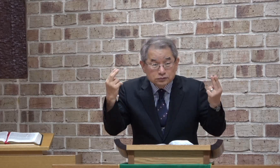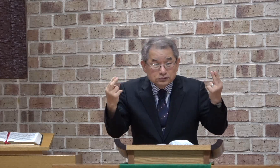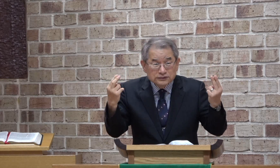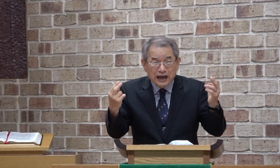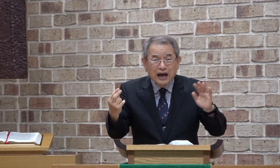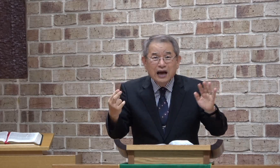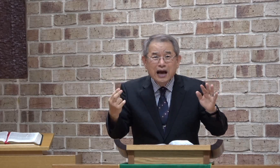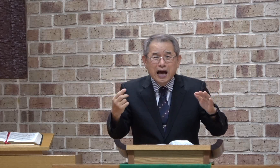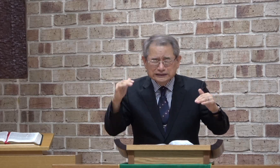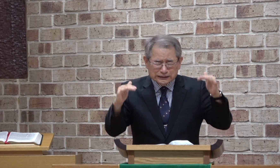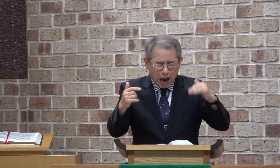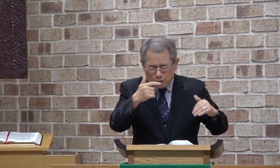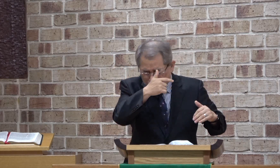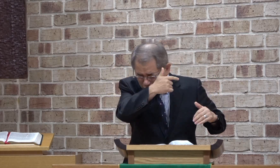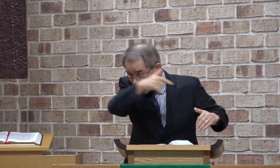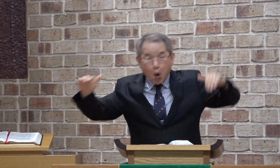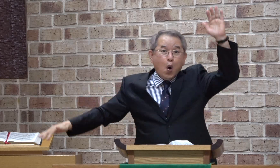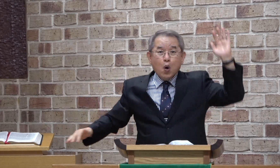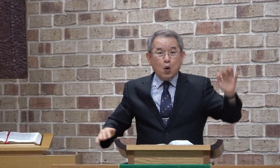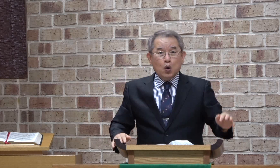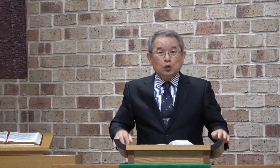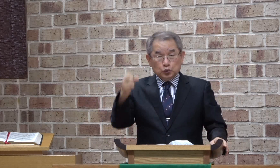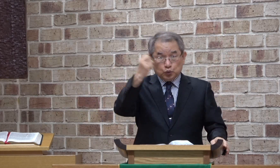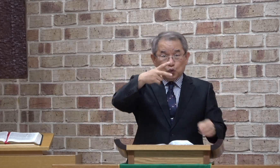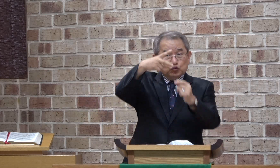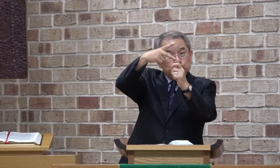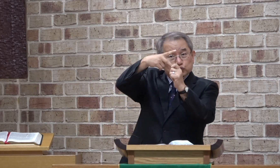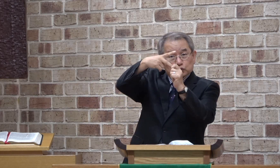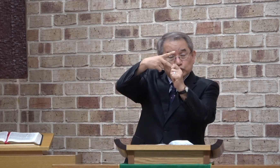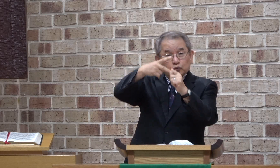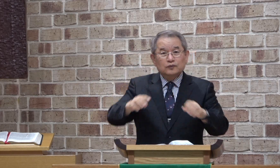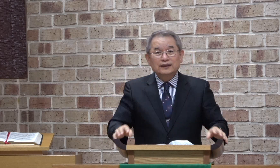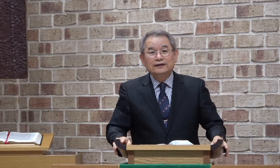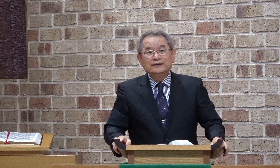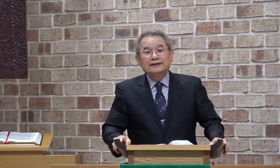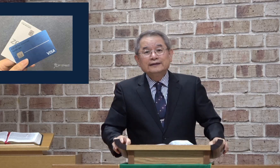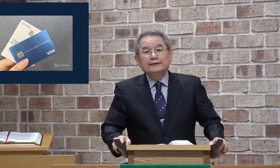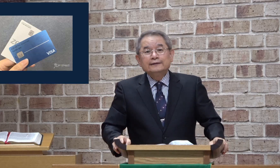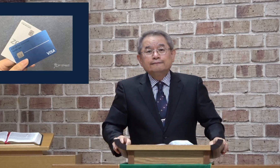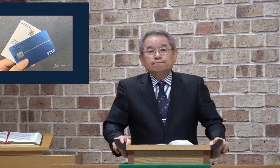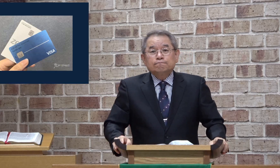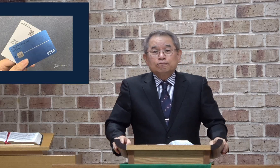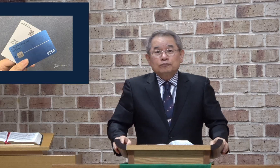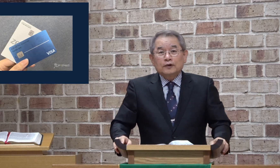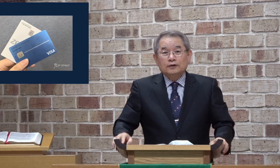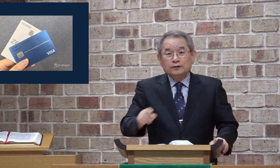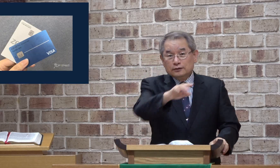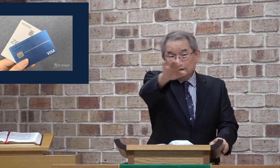여러분, 이 엄마 이름에도 능력을 발휘하는데 예수님의 이름은 오죽하겠습니까?